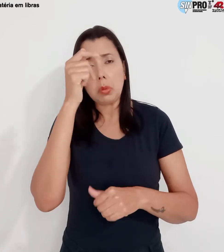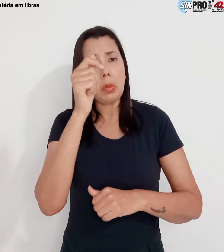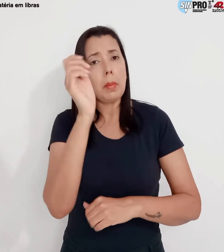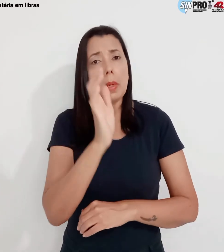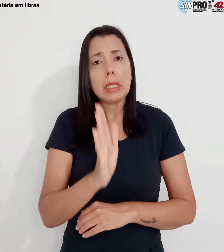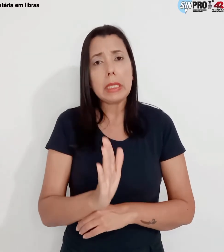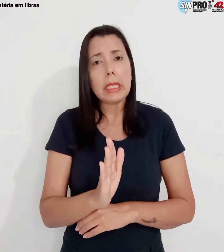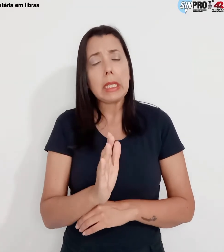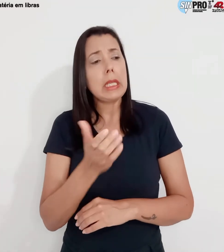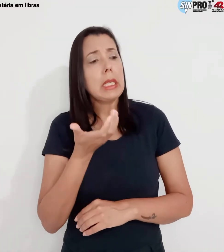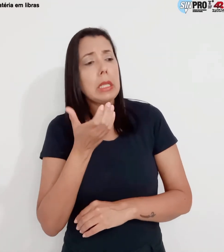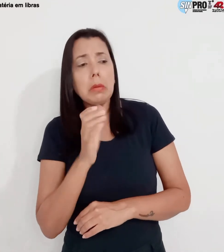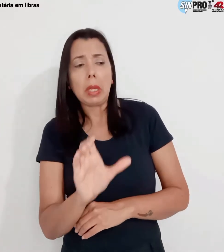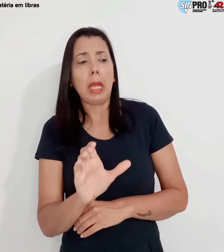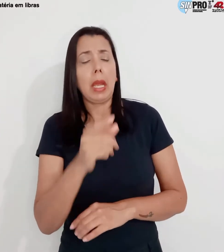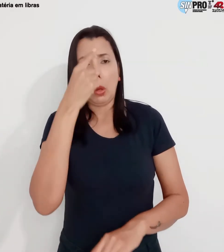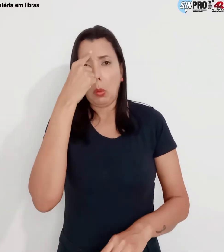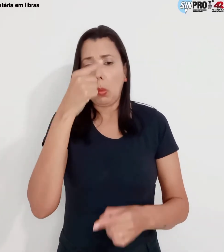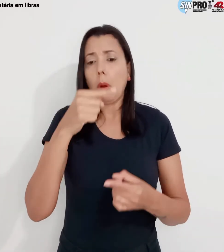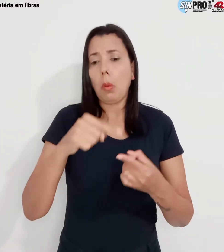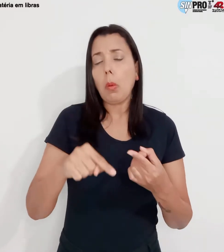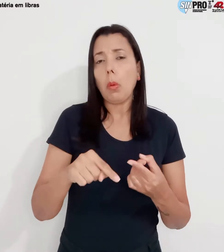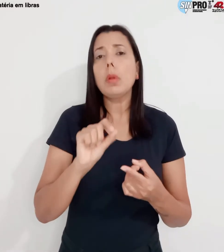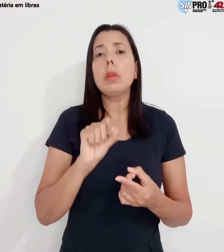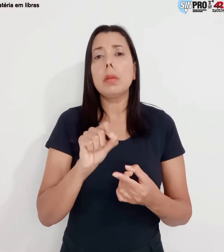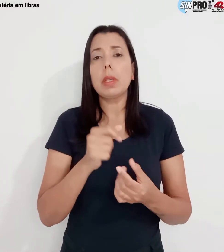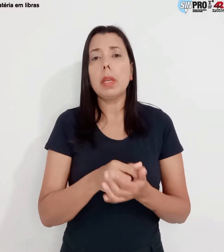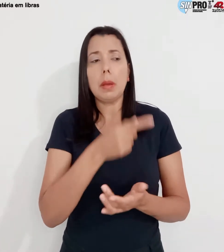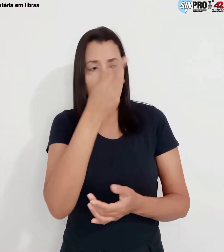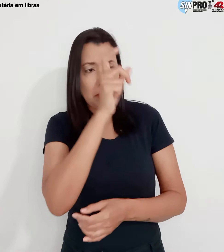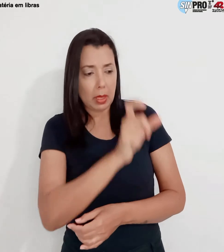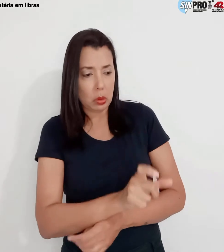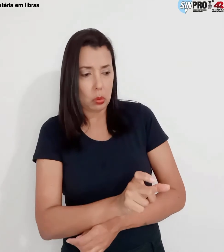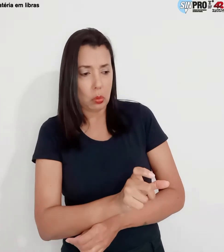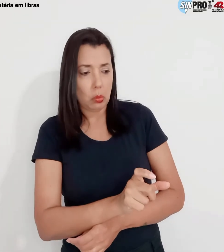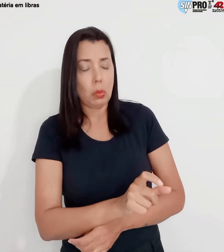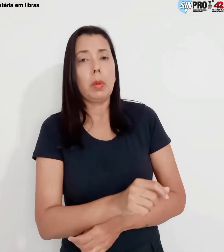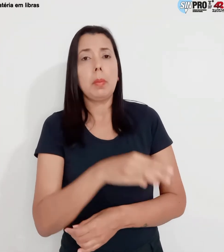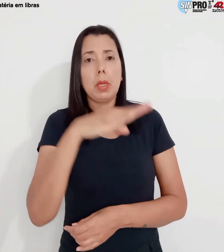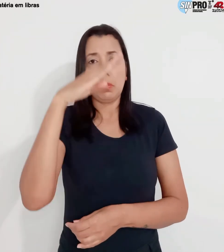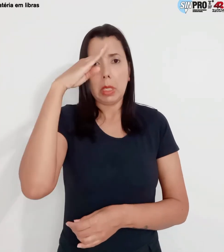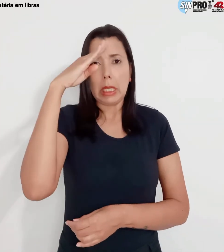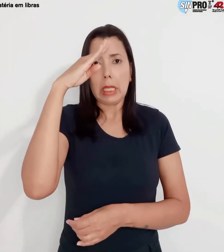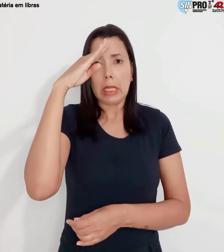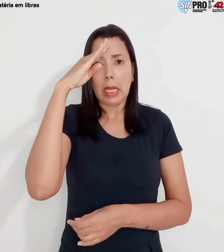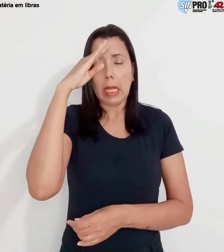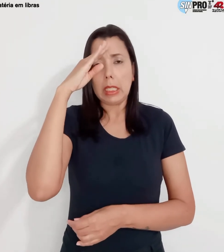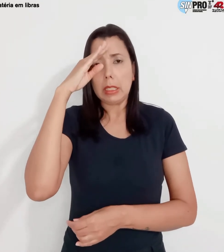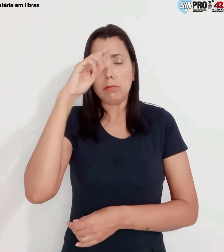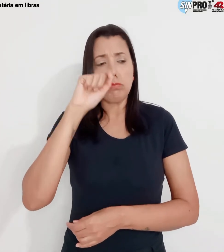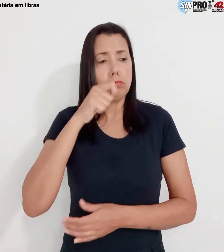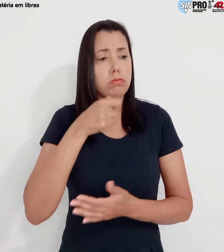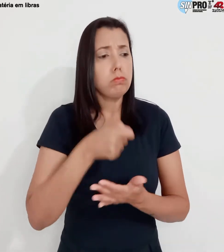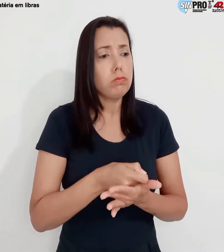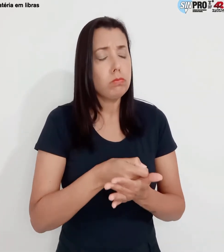que contestasse esse acordo era considerado pelos militares da ditadura